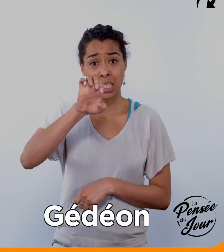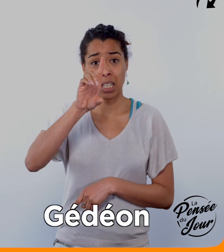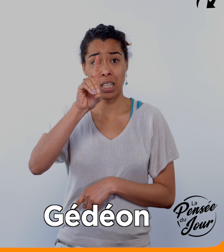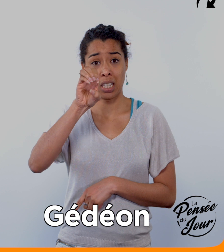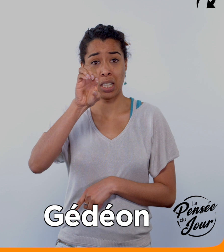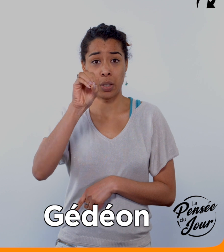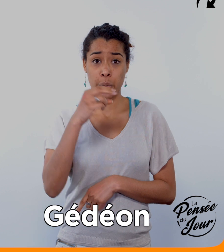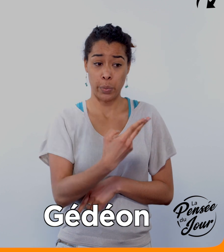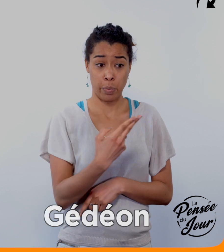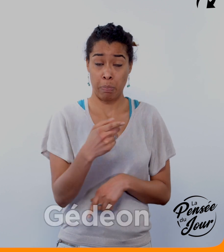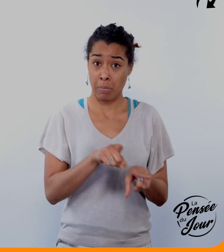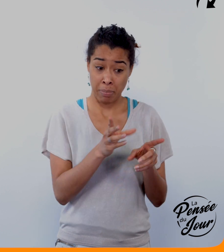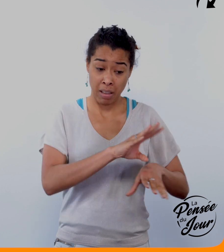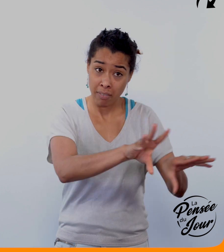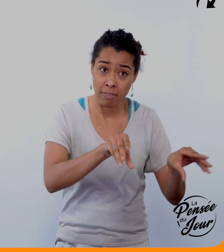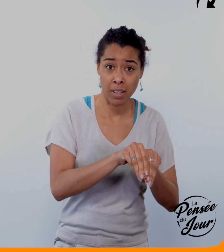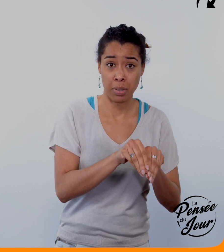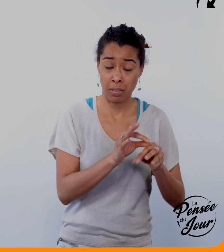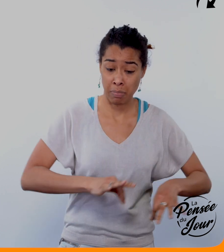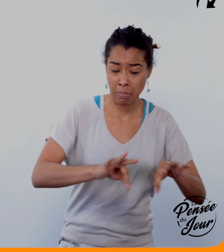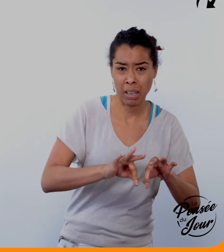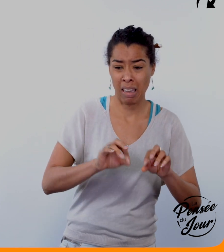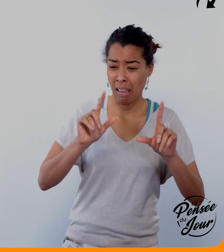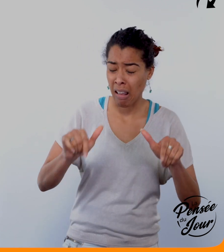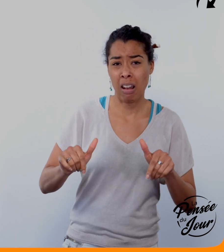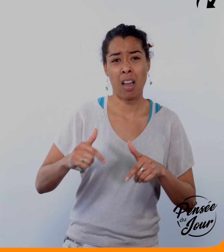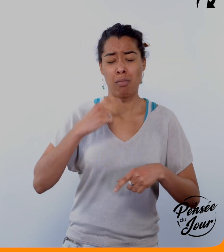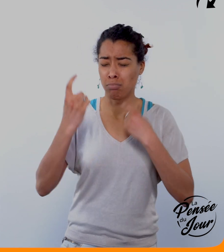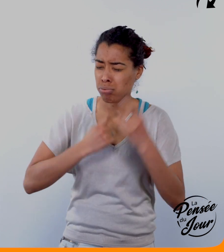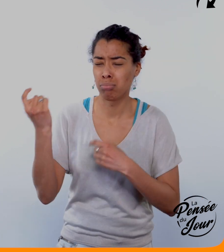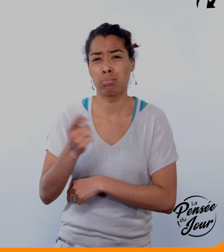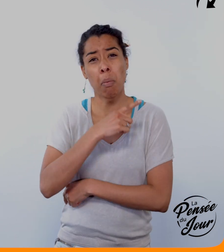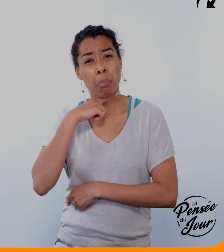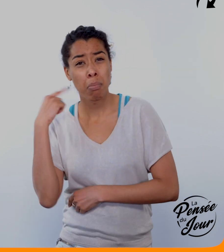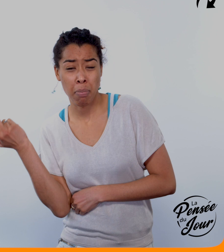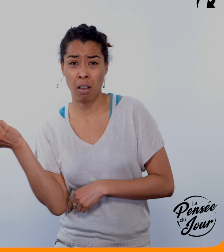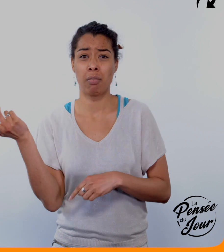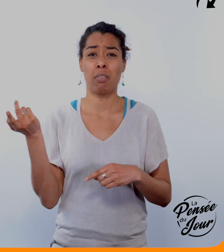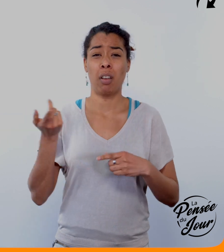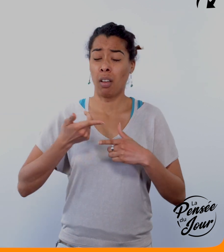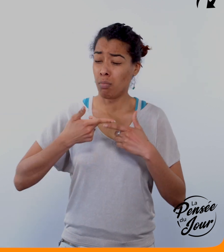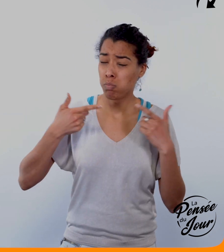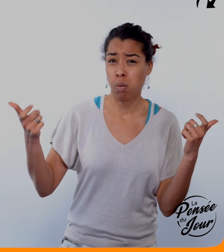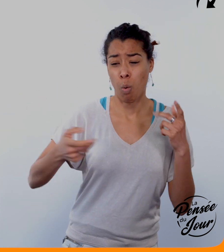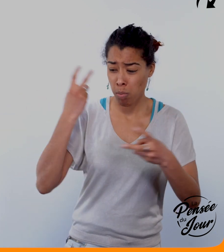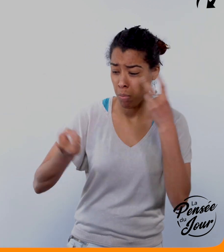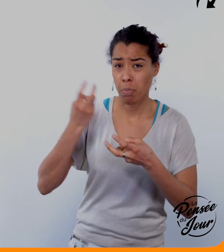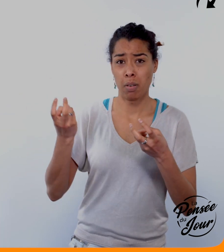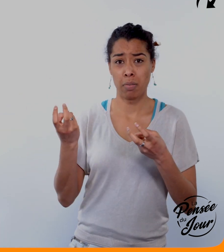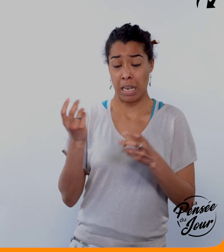famille rencontrent crise économique, assassinat, pillage, violence. Il existe une telle insécurité que lorsque l'ange de Dieu